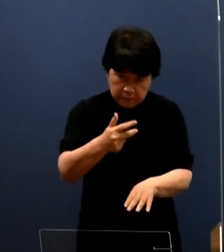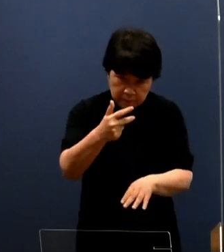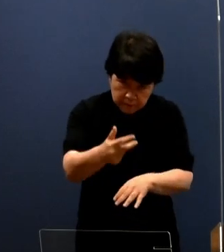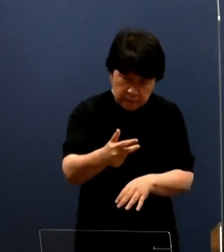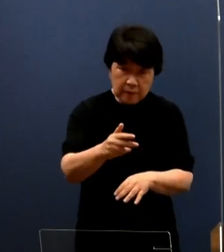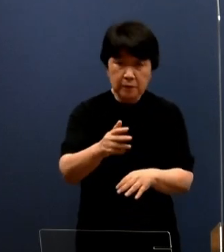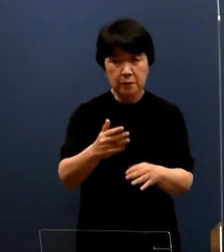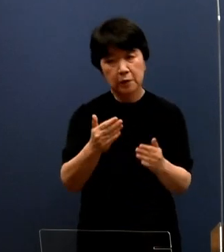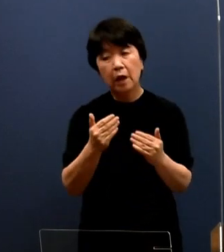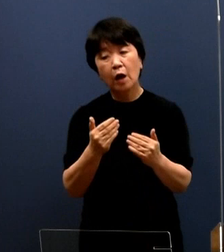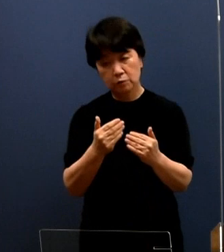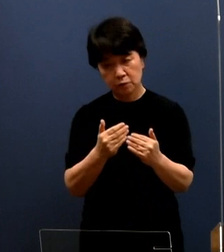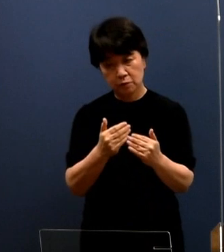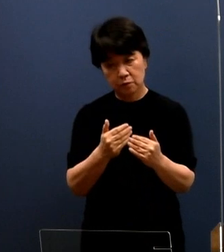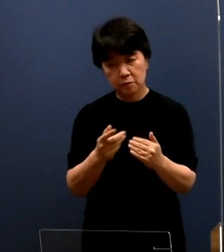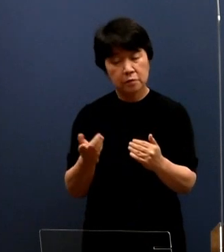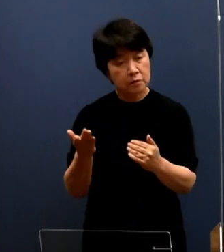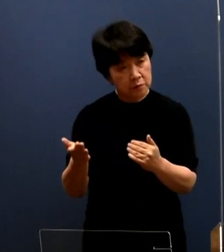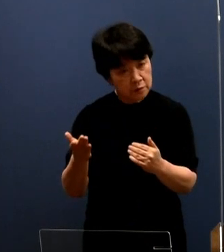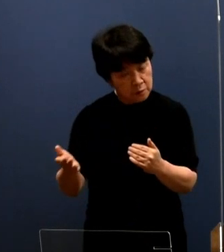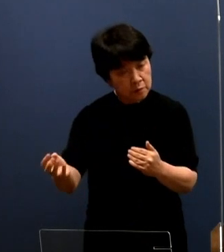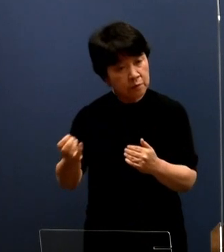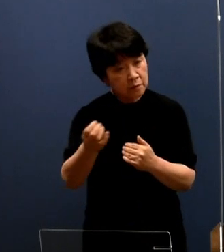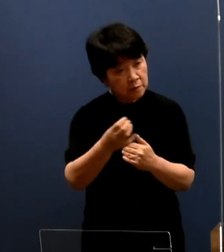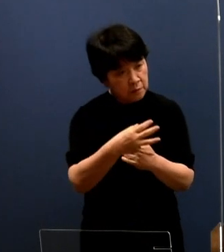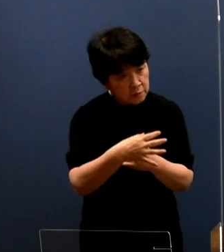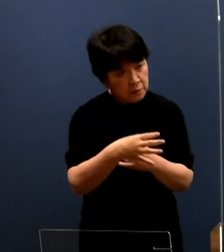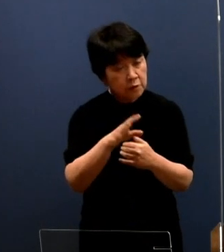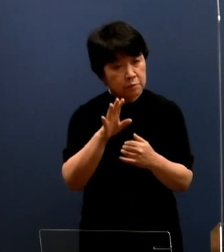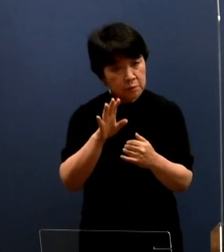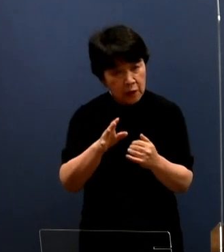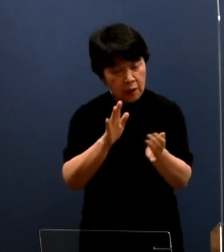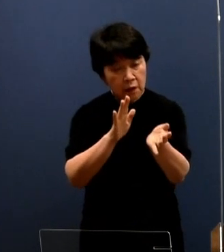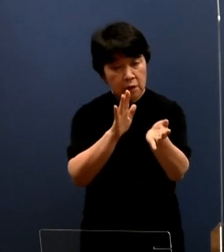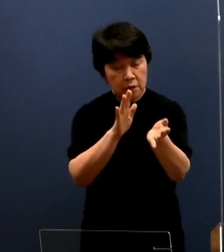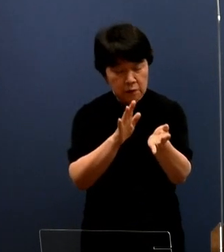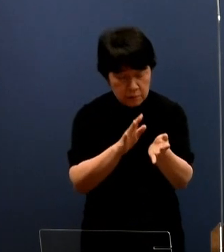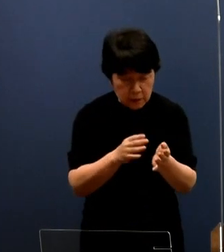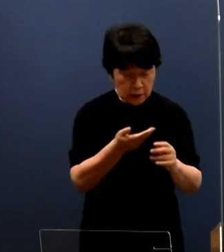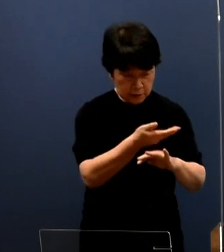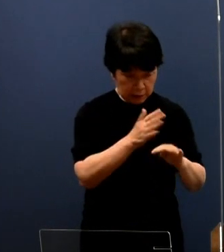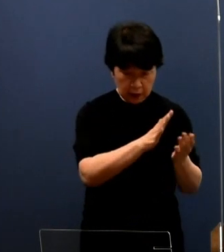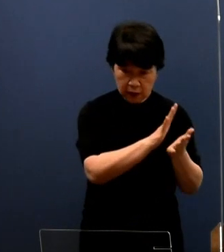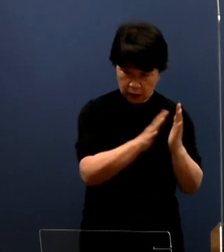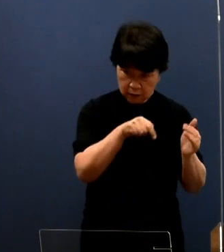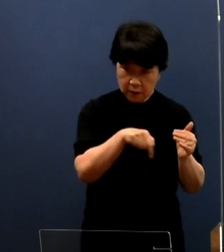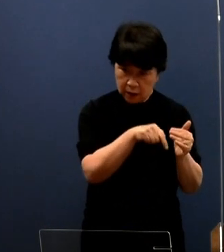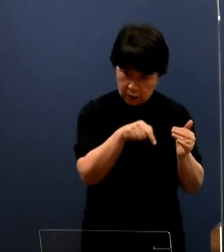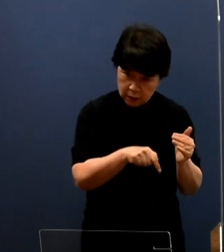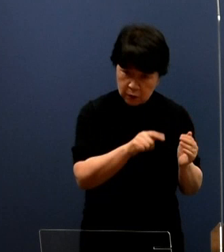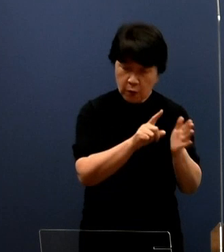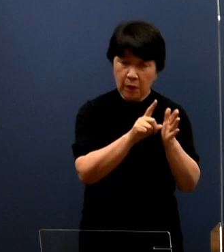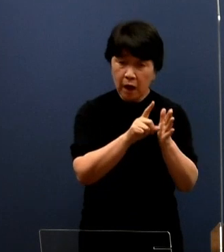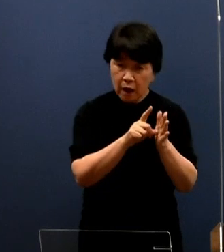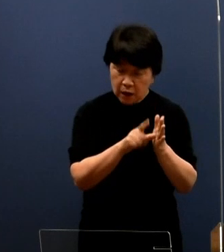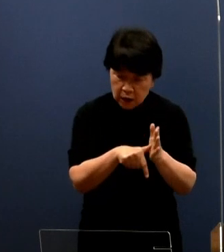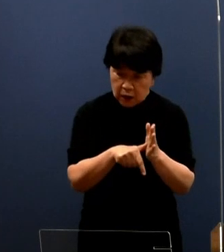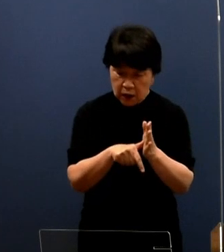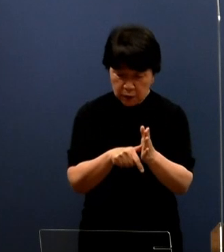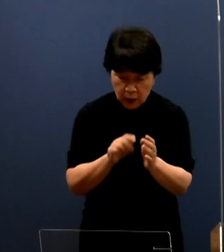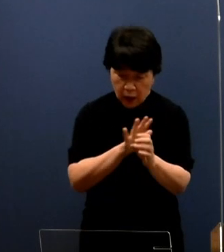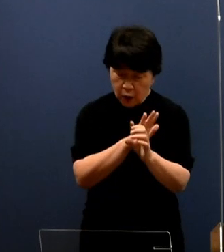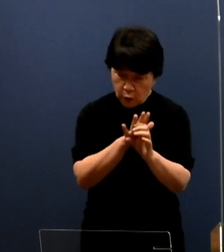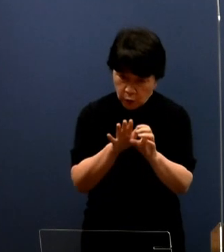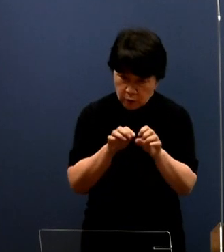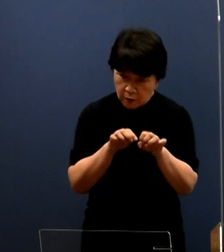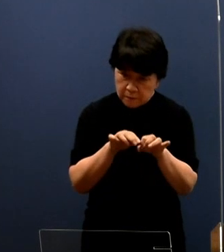避けながらその4回目のワクチンの 準備をするという。多分島根県内でいくと、多分そのコロナの感染者